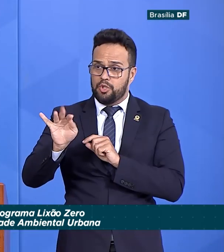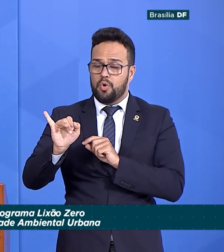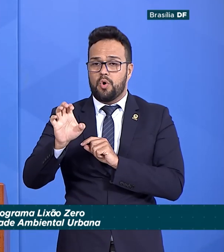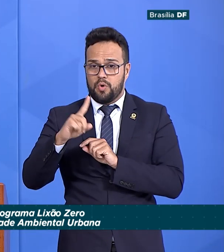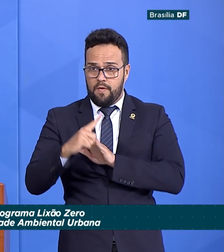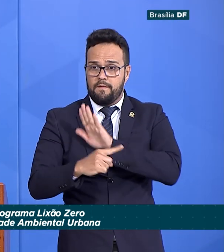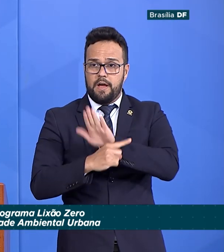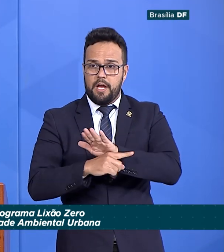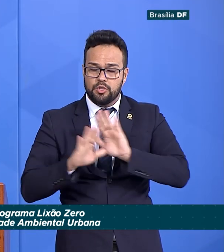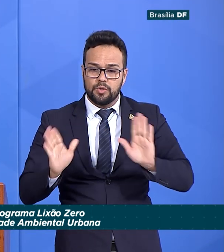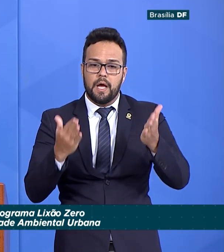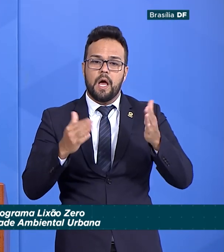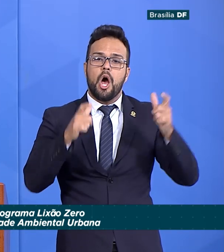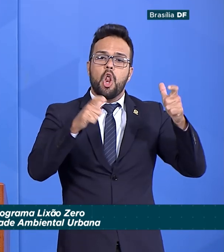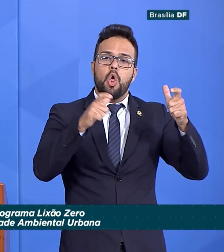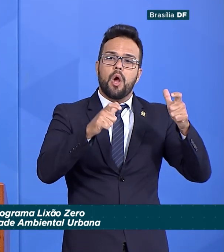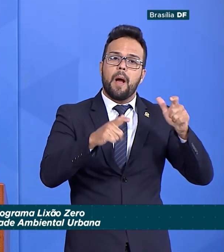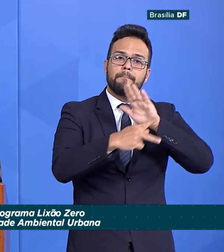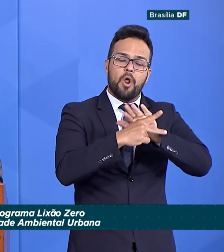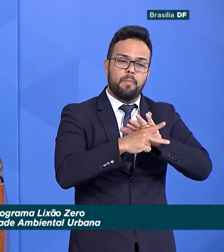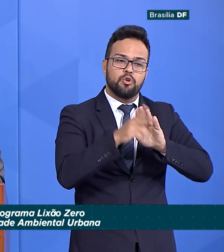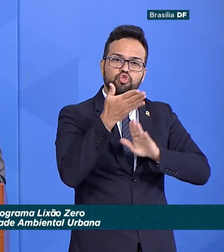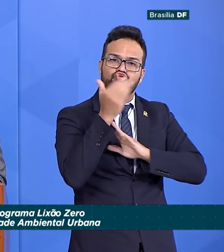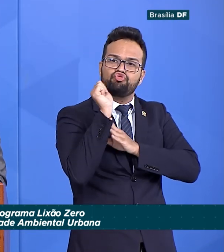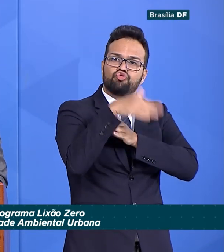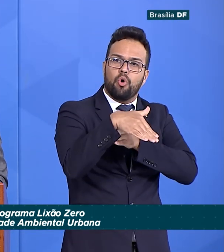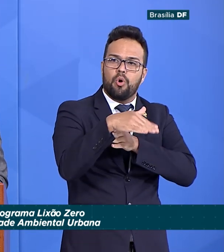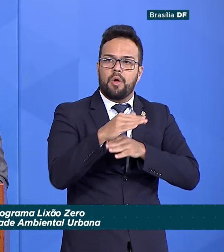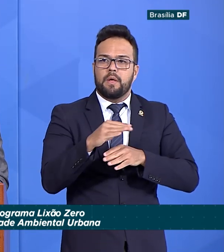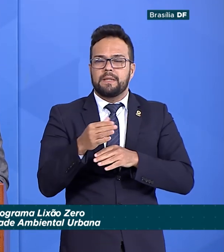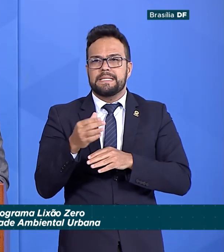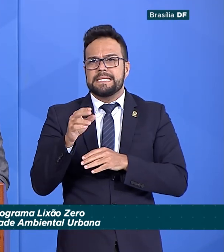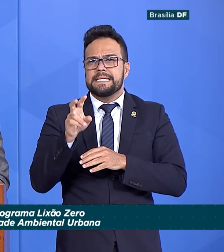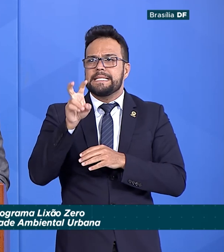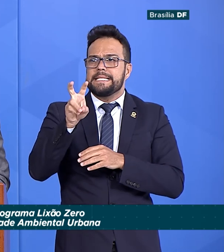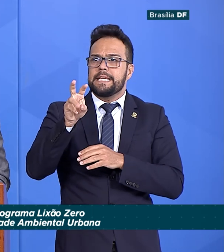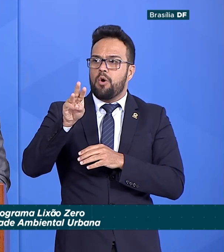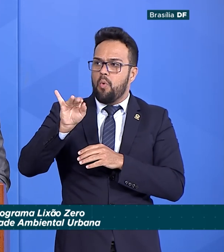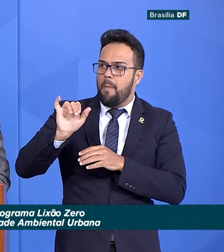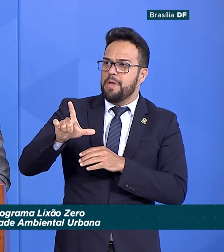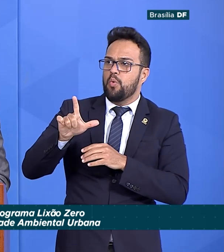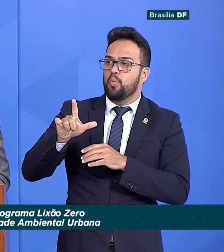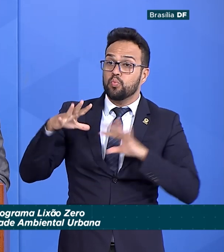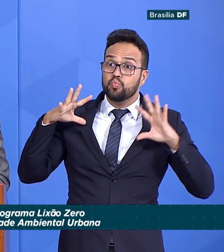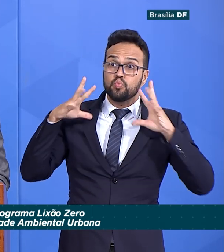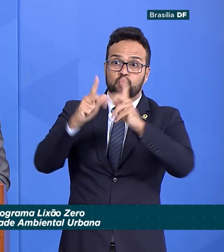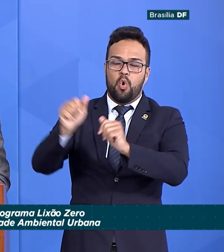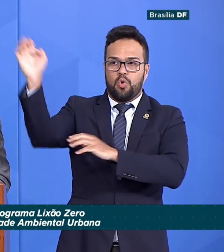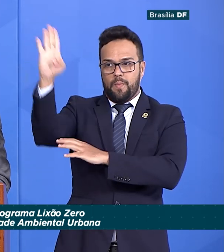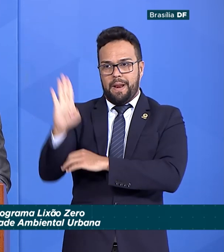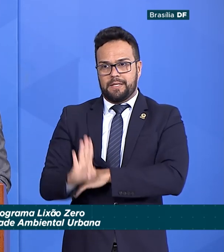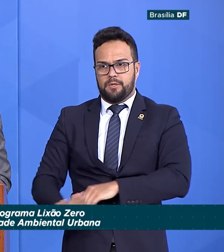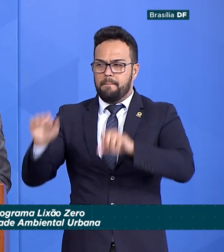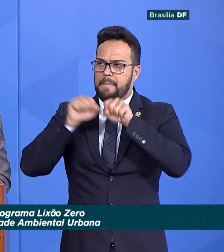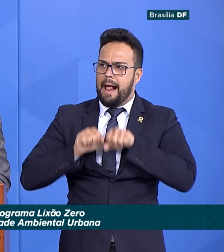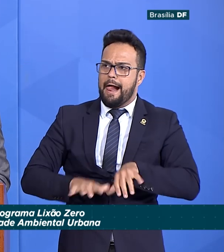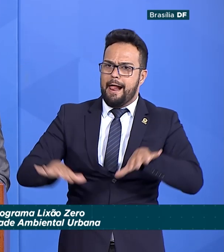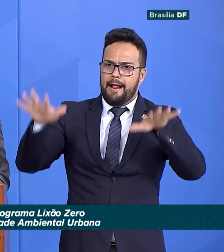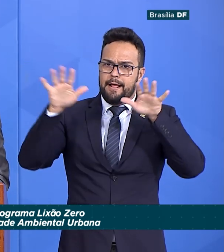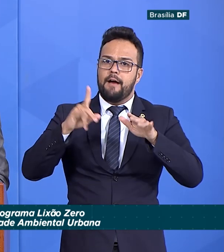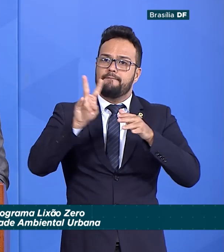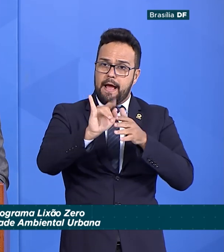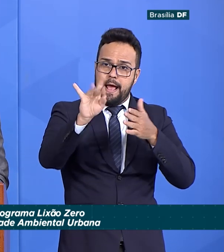de recolhimento de eletroeletrônicos, que eram apenas 70, vão chegar a 5 mil em todo o Brasil até 2025. Desde a assinatura